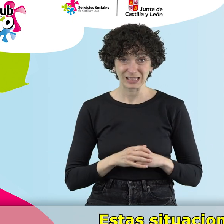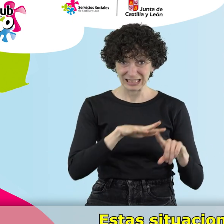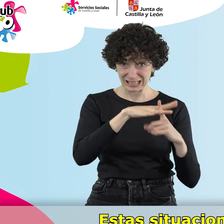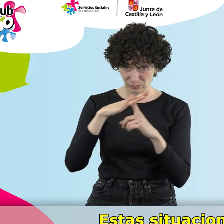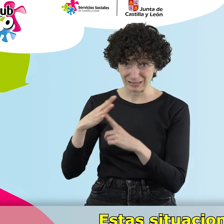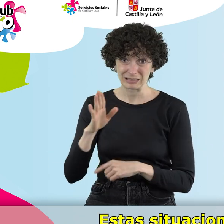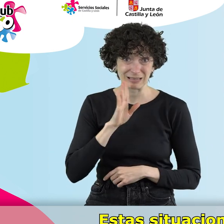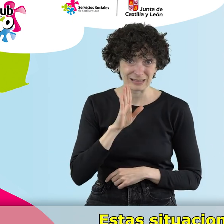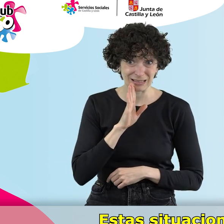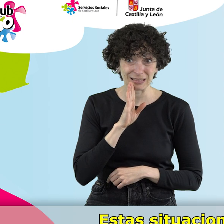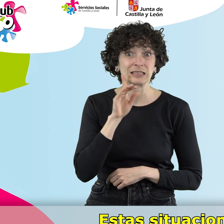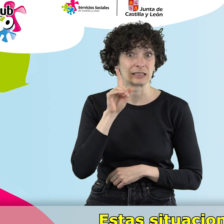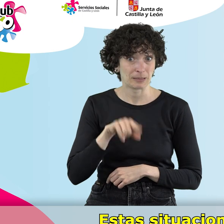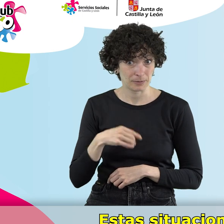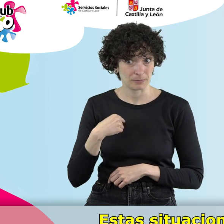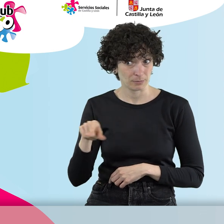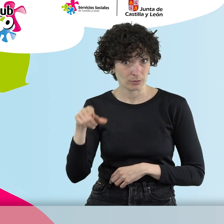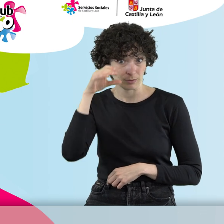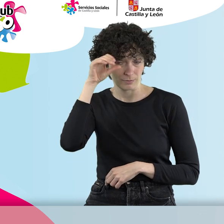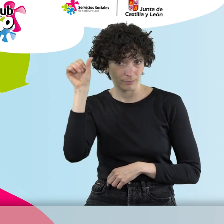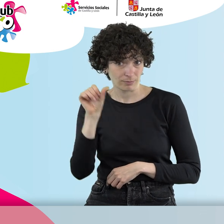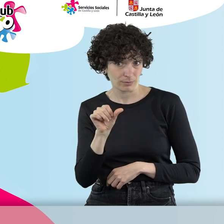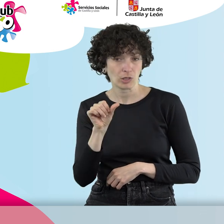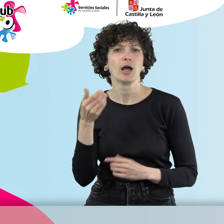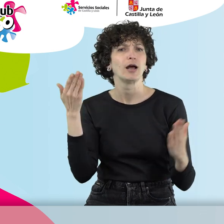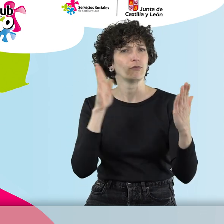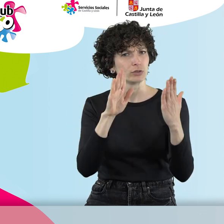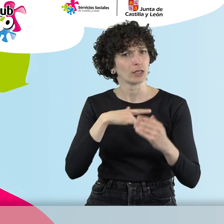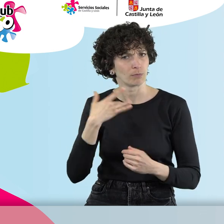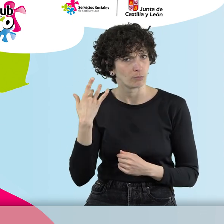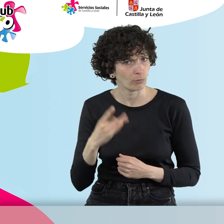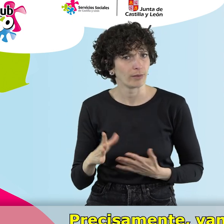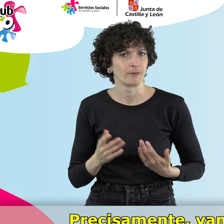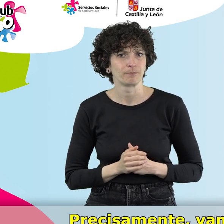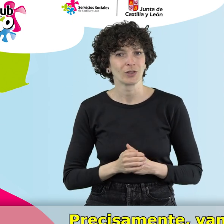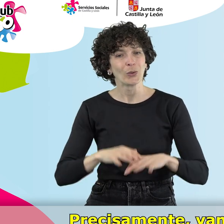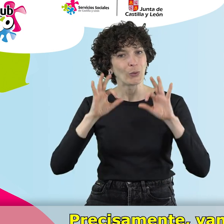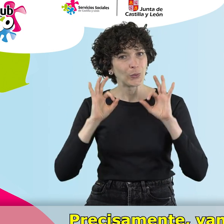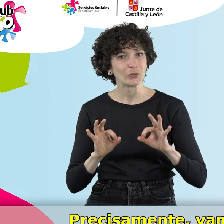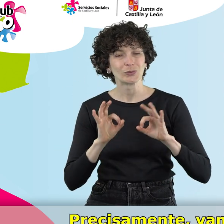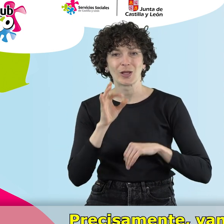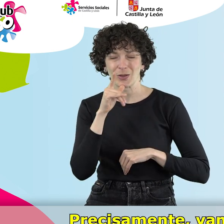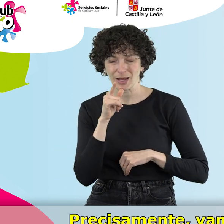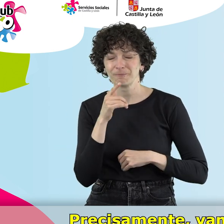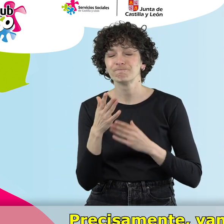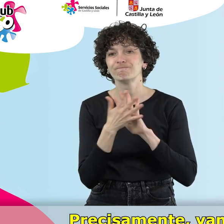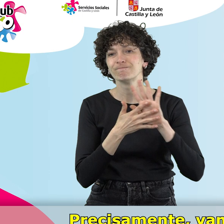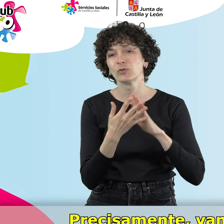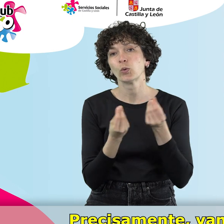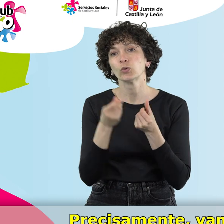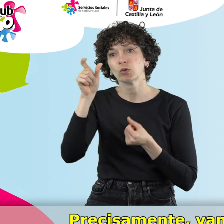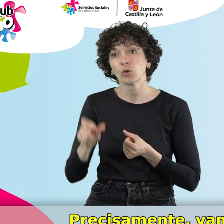Estas situaciones también, como hemos escuchado, se pueden afrontar. Precisamente vamos a conversar con una